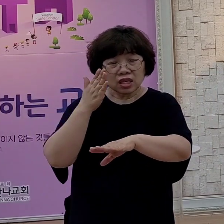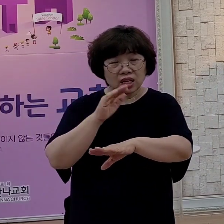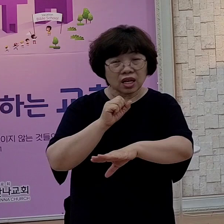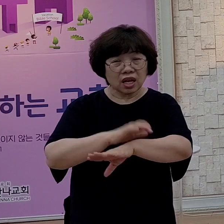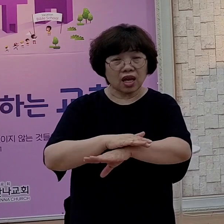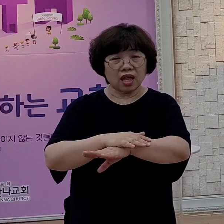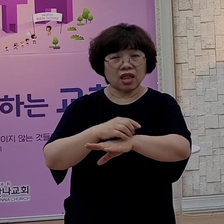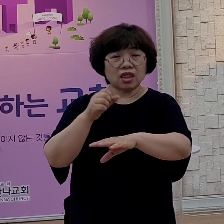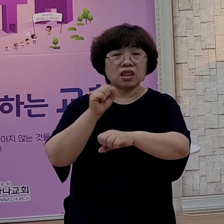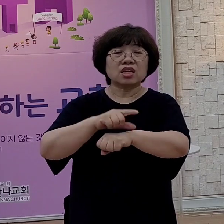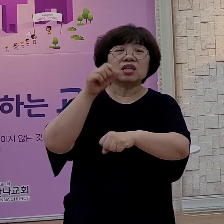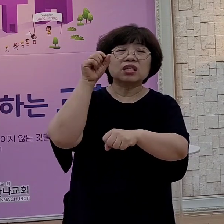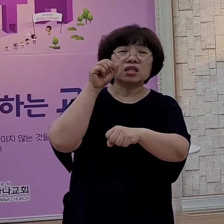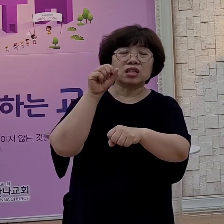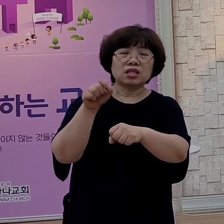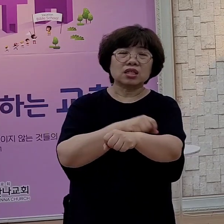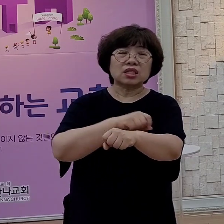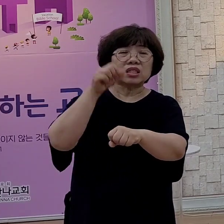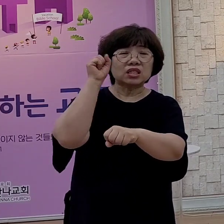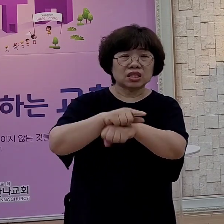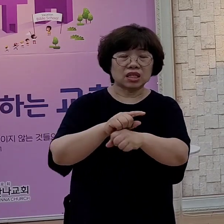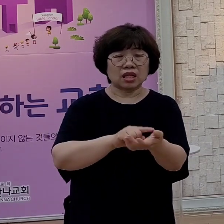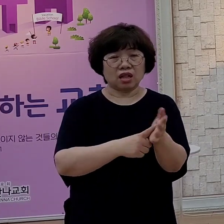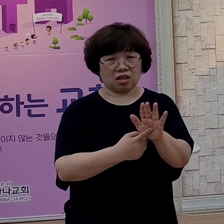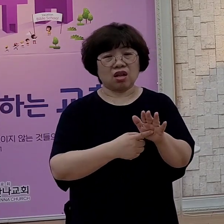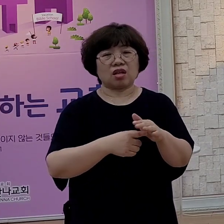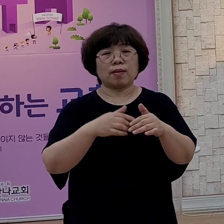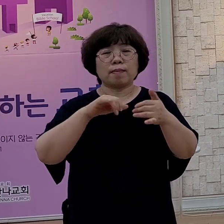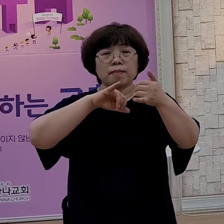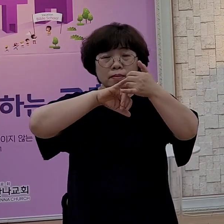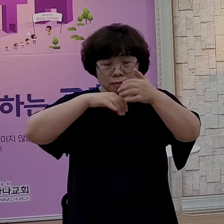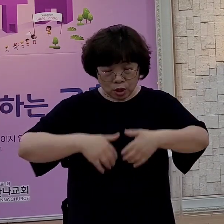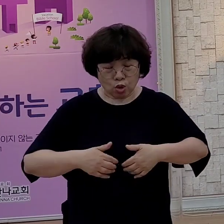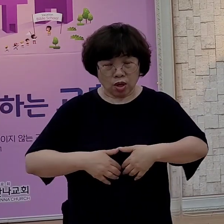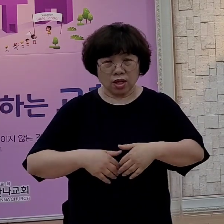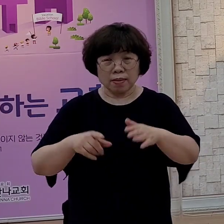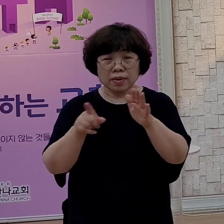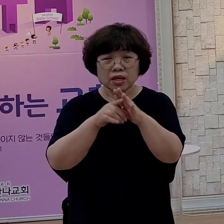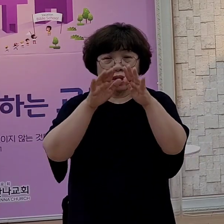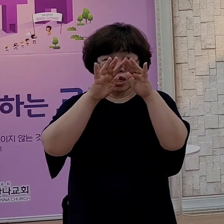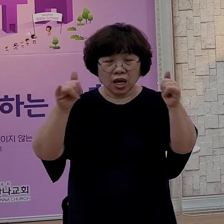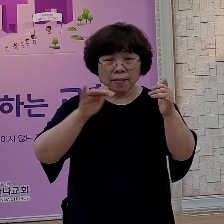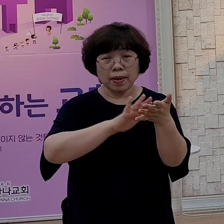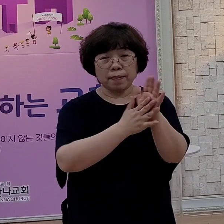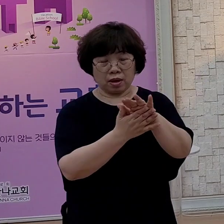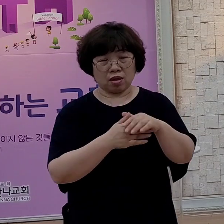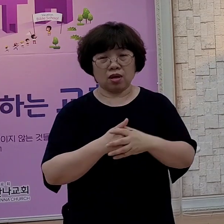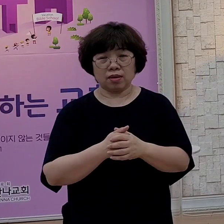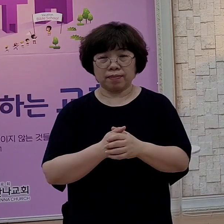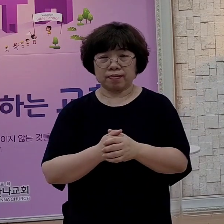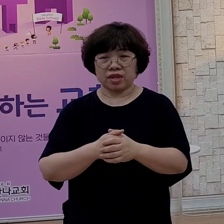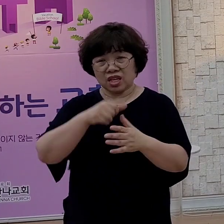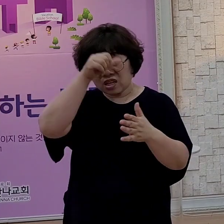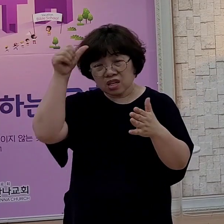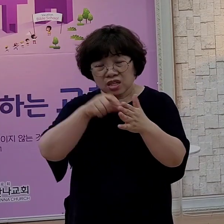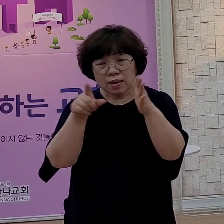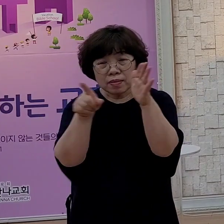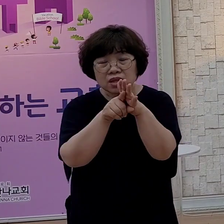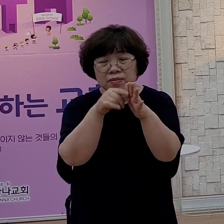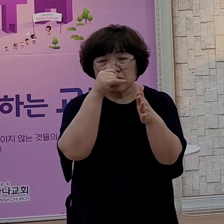특징이 나타나야 한다. 이게 믿음의 사람의 변화다라고. 한평생을 믿었는데 말이죠. 지식으로는 가득